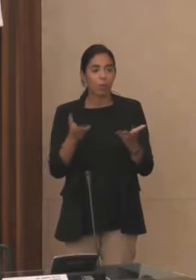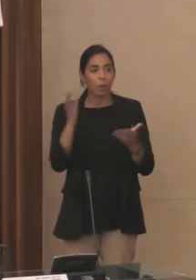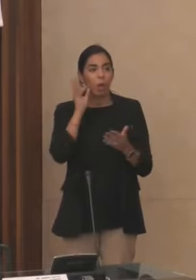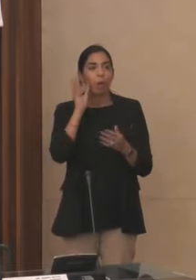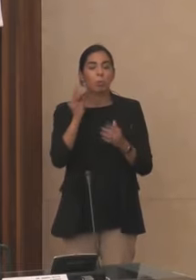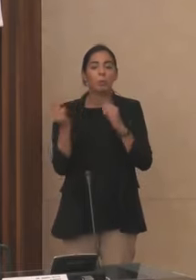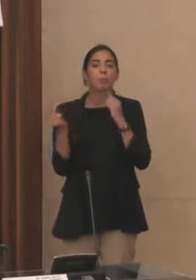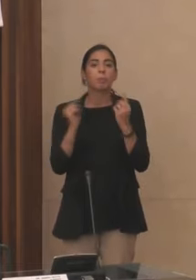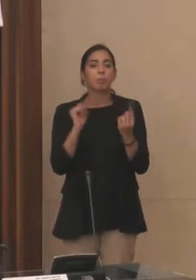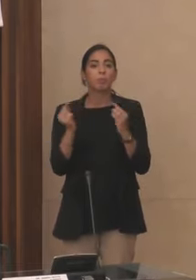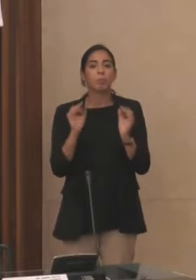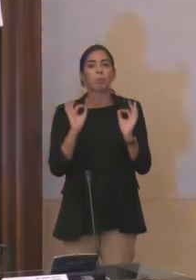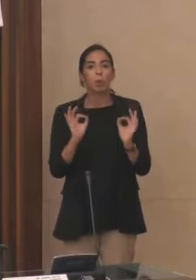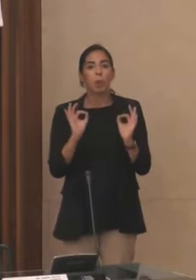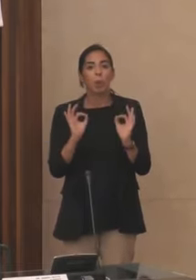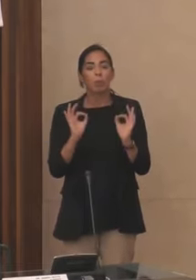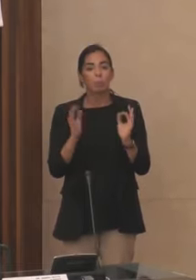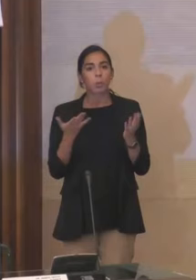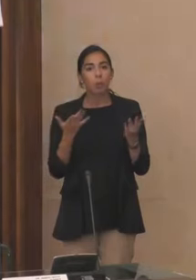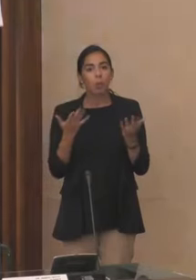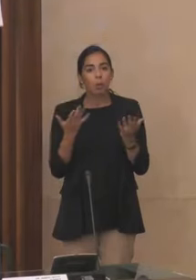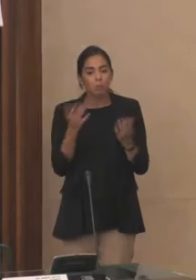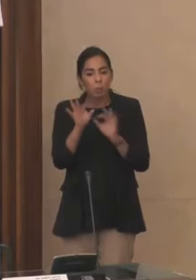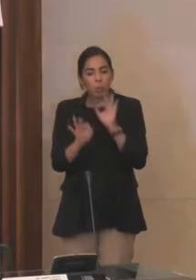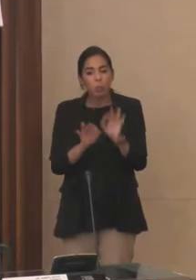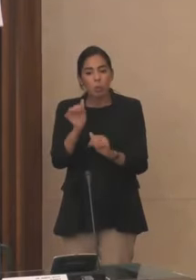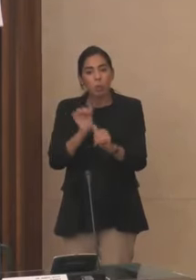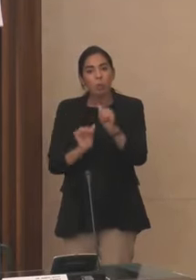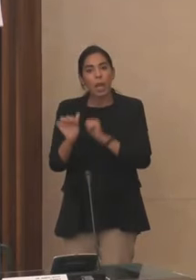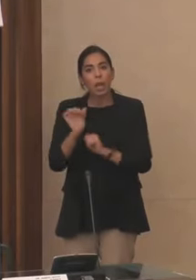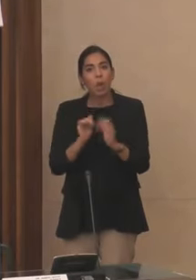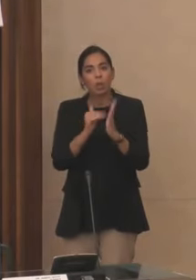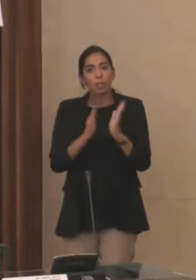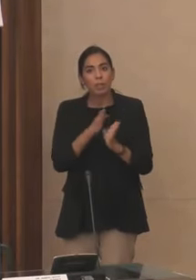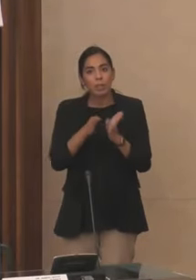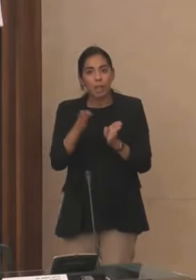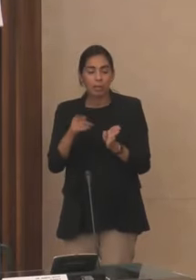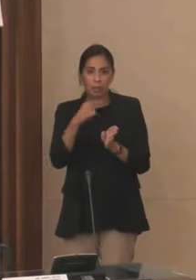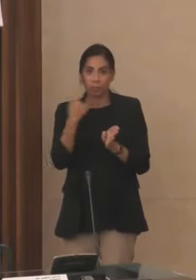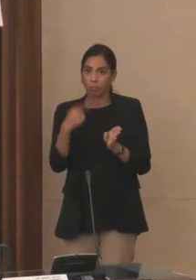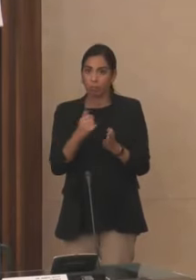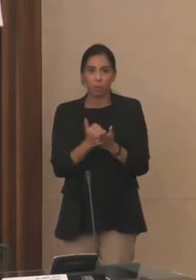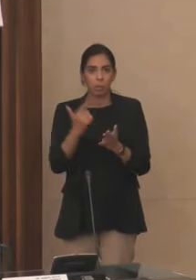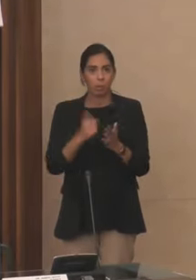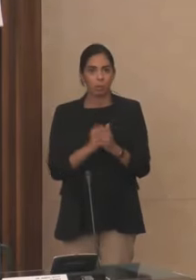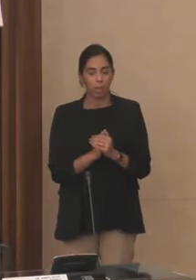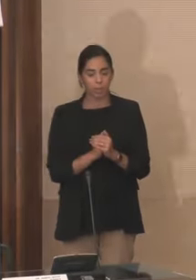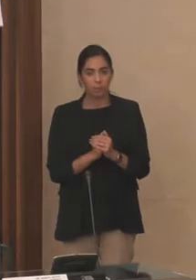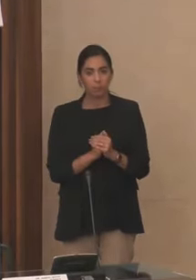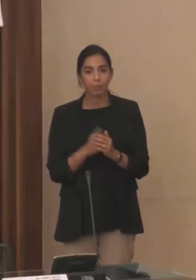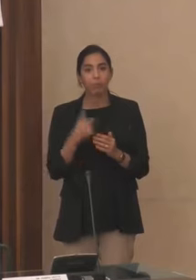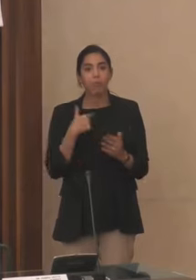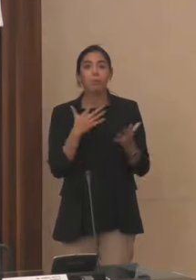proprio dell'importanza delle cure precoci e domiciliari. Porto un saluto a tutti